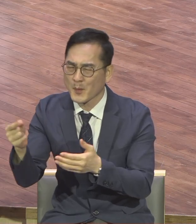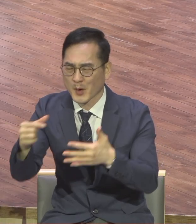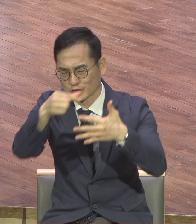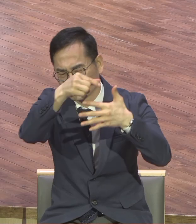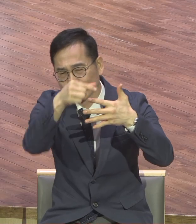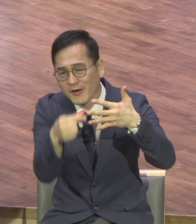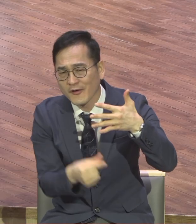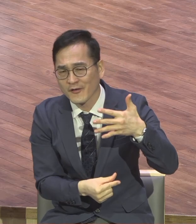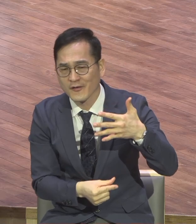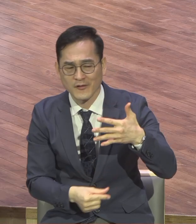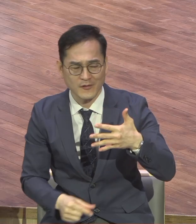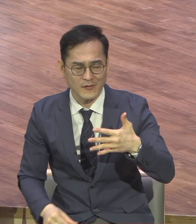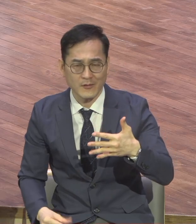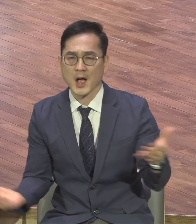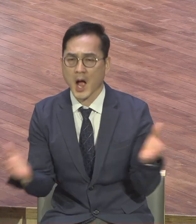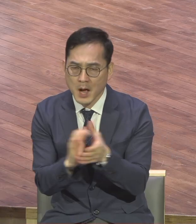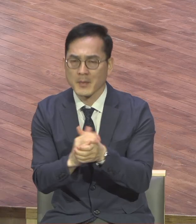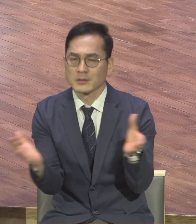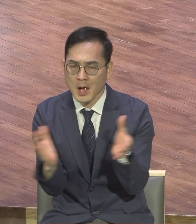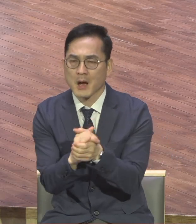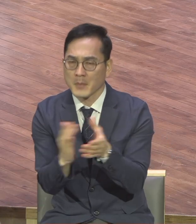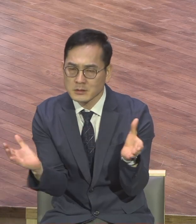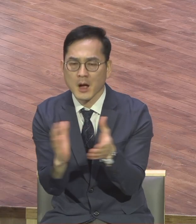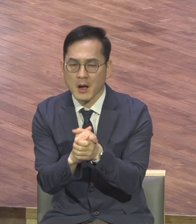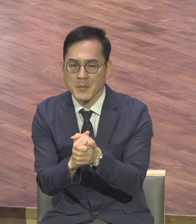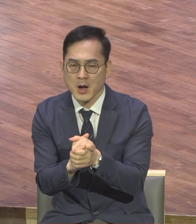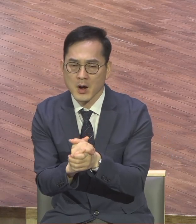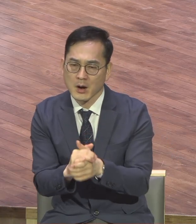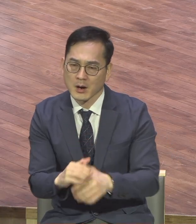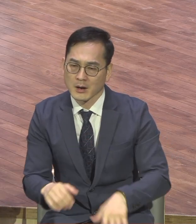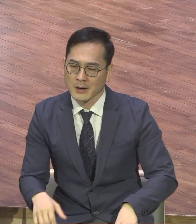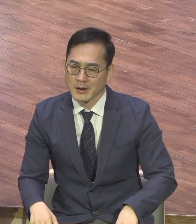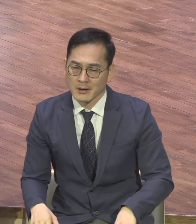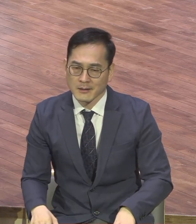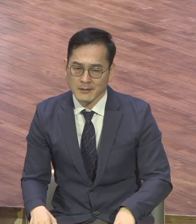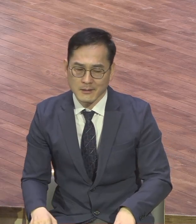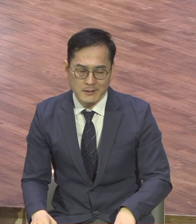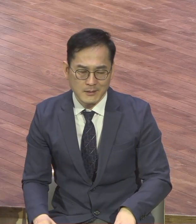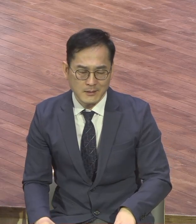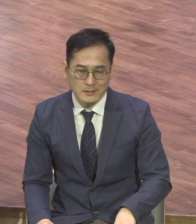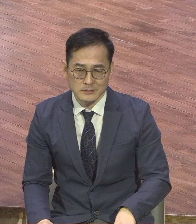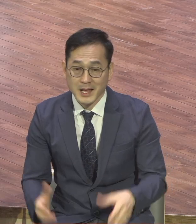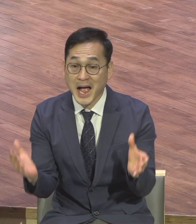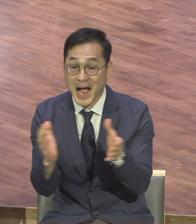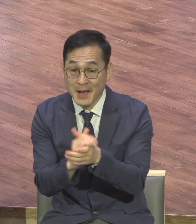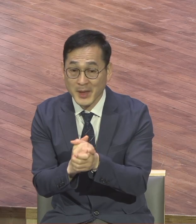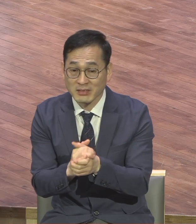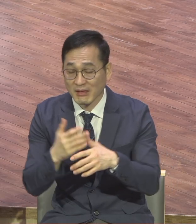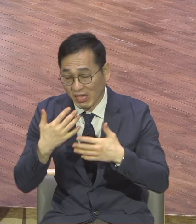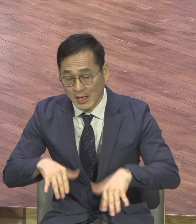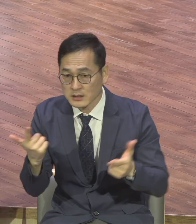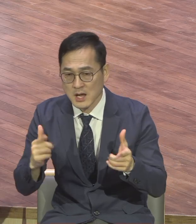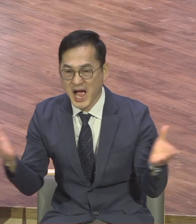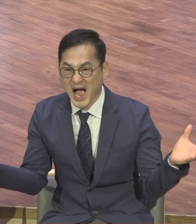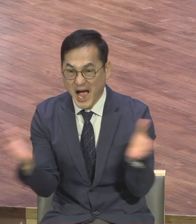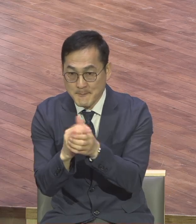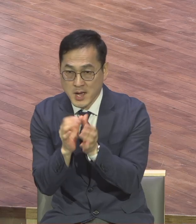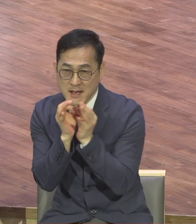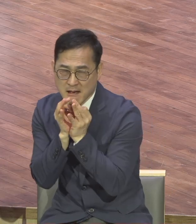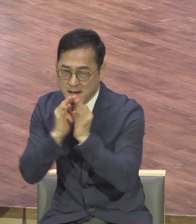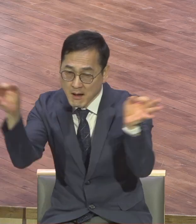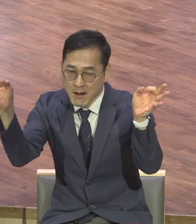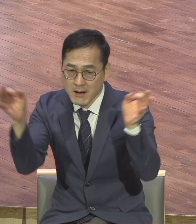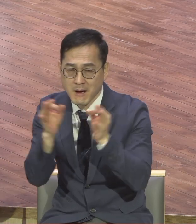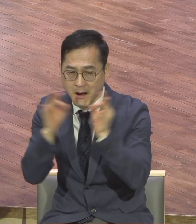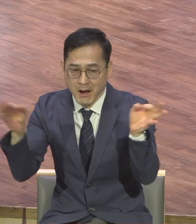많잖아요. 뭐 아멘, 아멘, 아멘 또 그냥 하는 게 아니고 아멘, 아멘 하는데